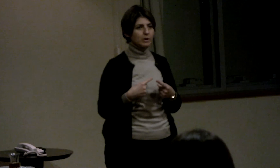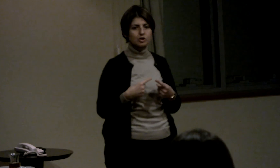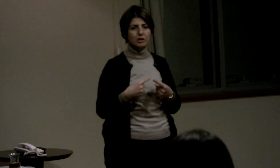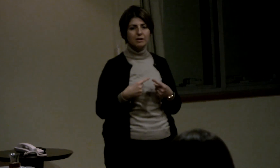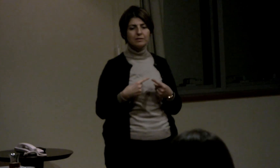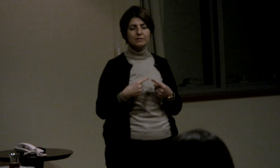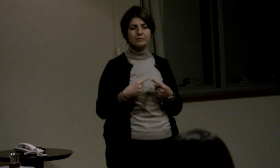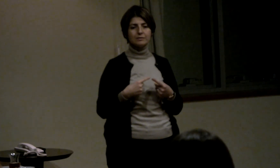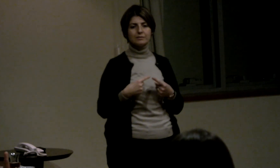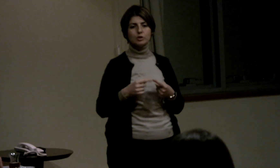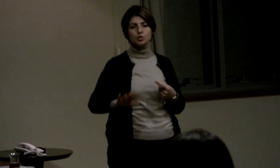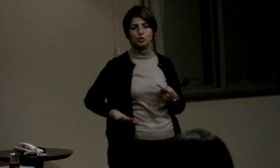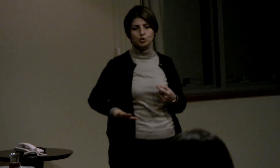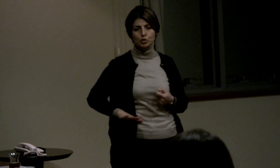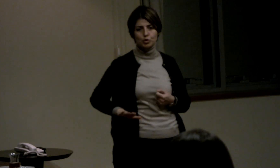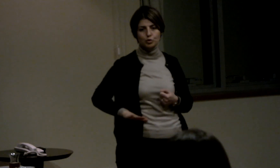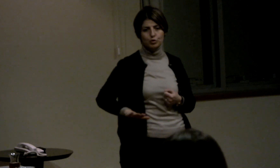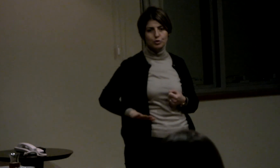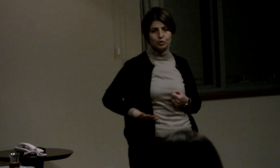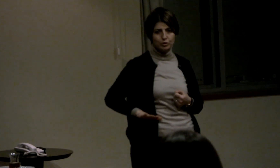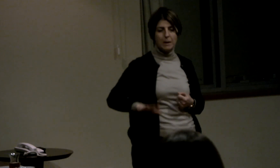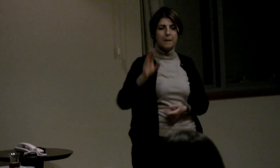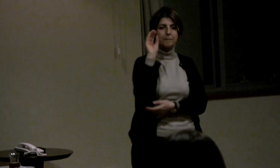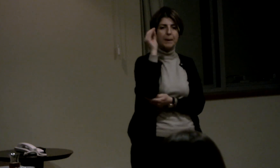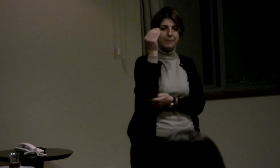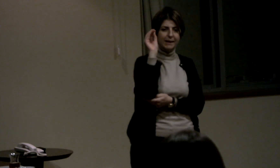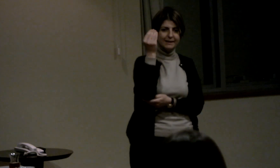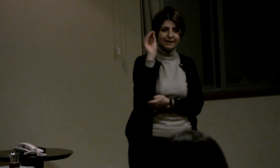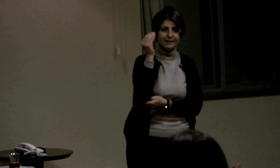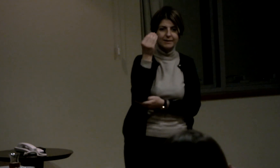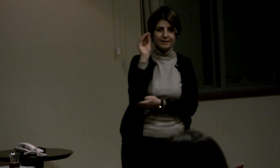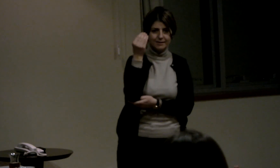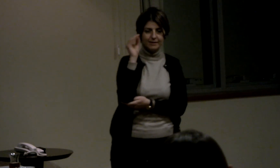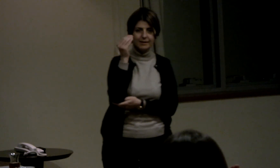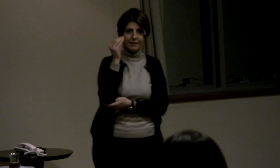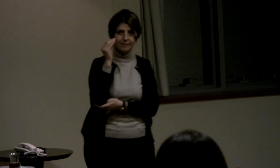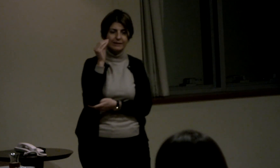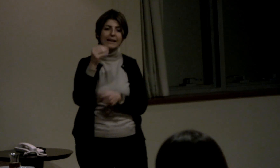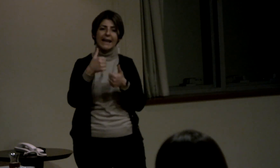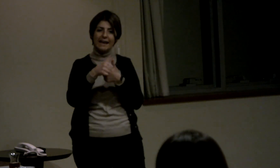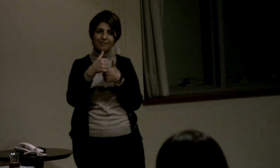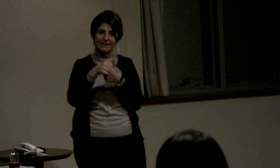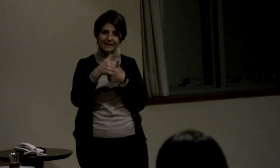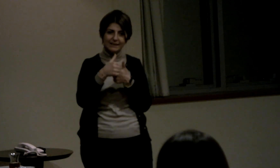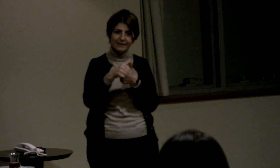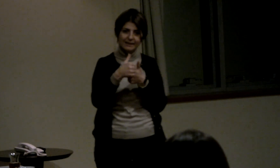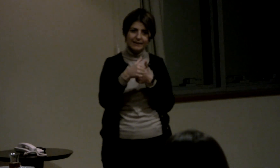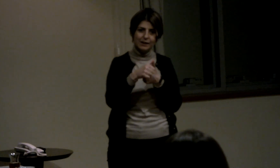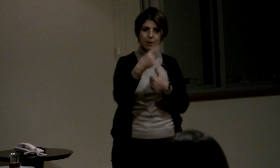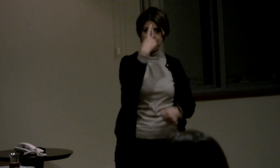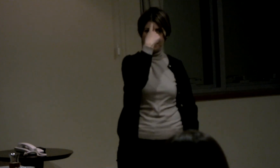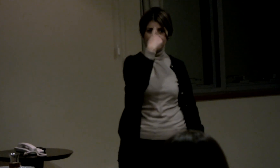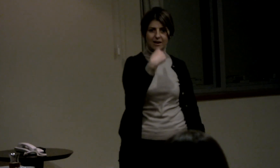başka, çocuk, bebek, evet, evli, bekar,